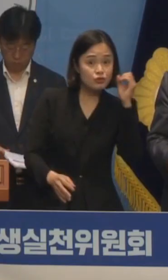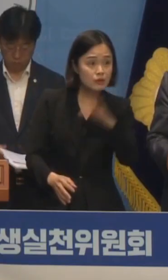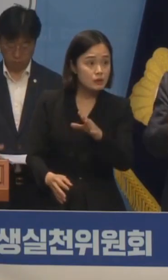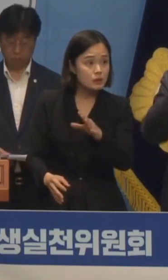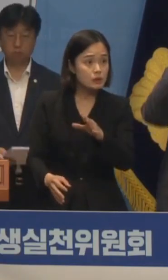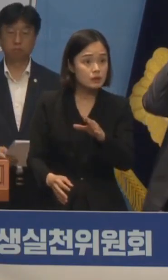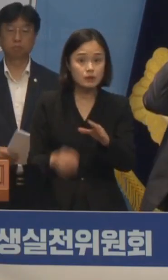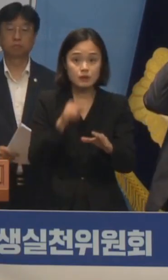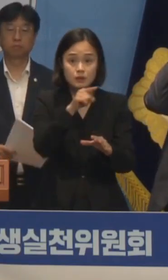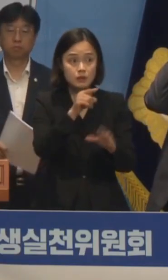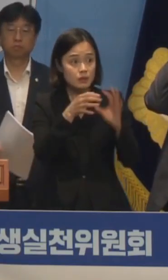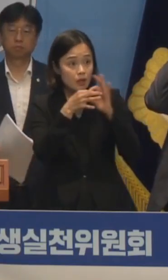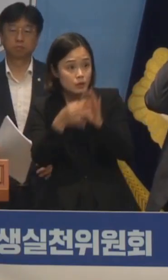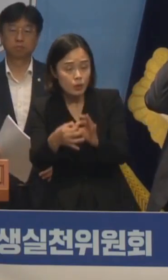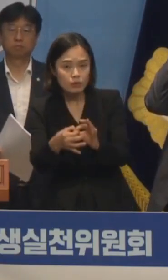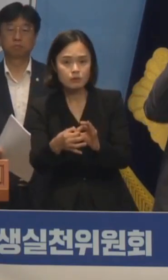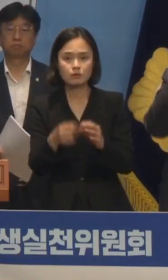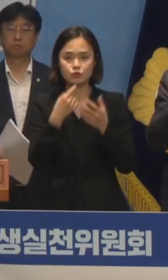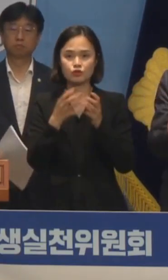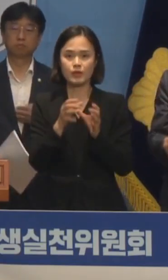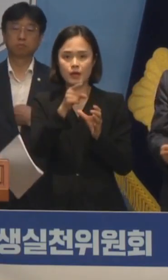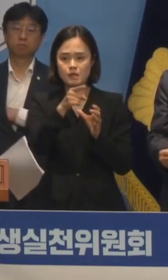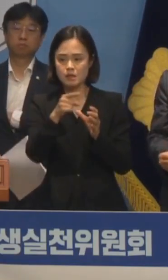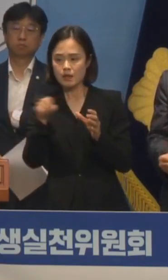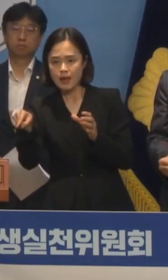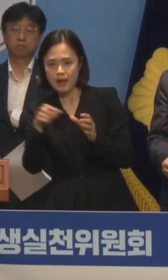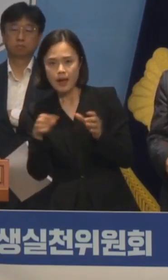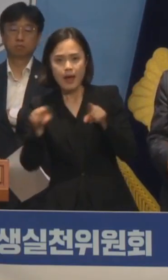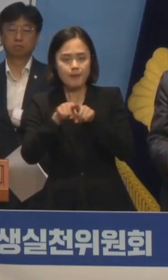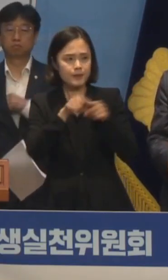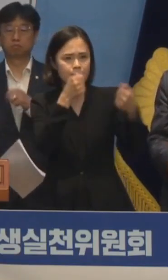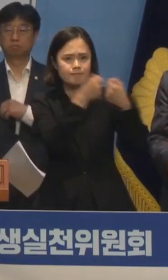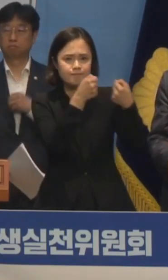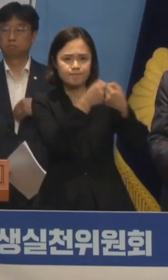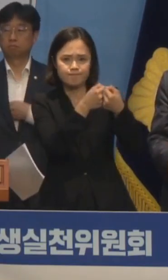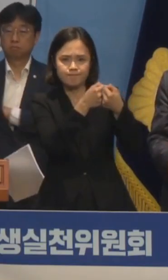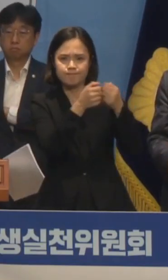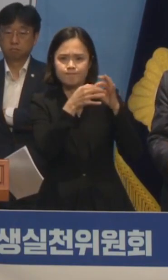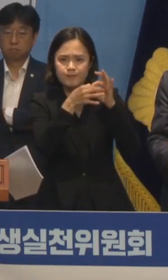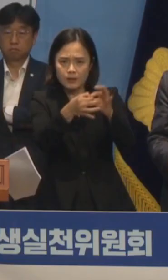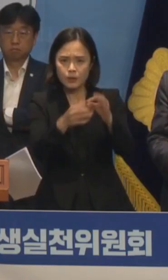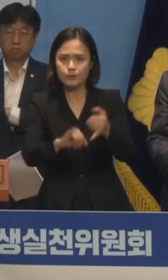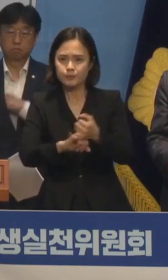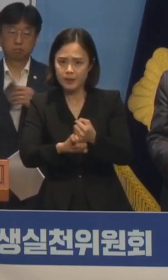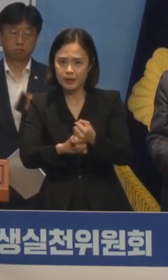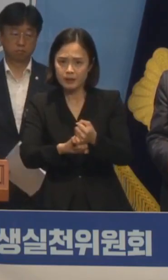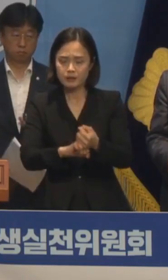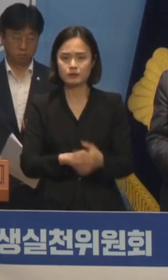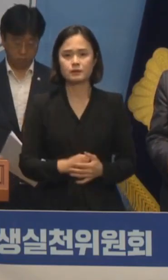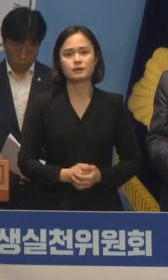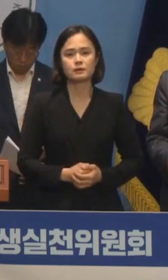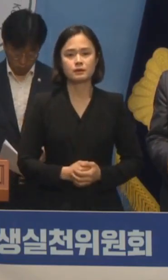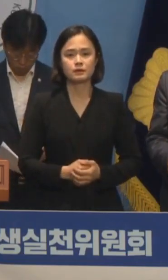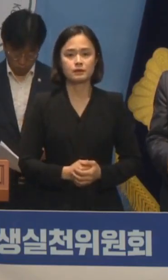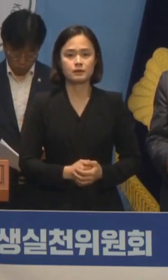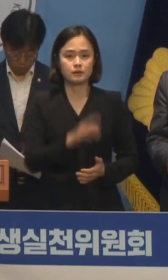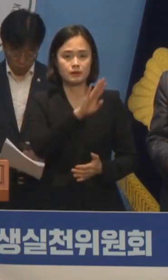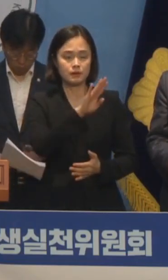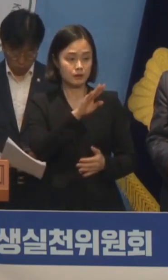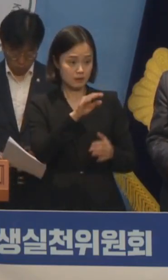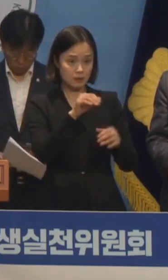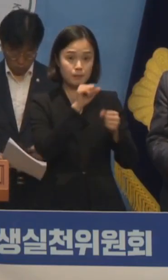저희는 끝까지 싸울 것이고 성실하고 상생하는 마음이 꼭 필요합니다. 앞으로 배민,